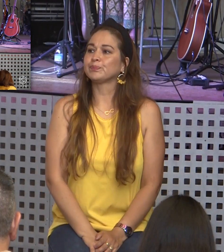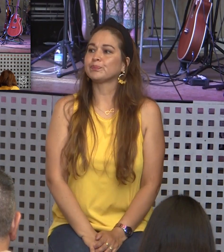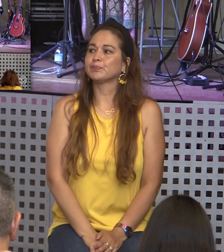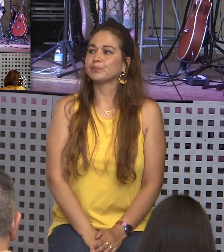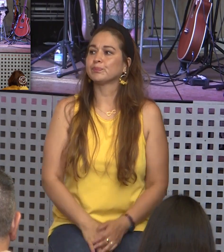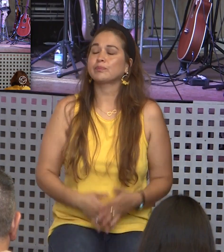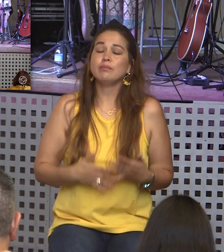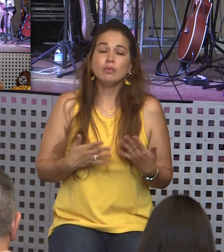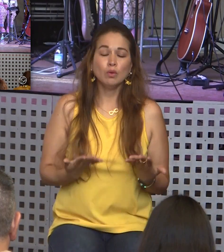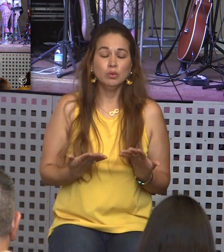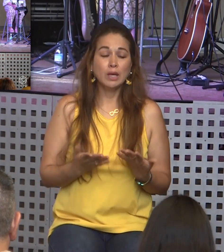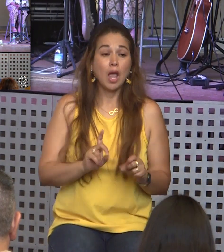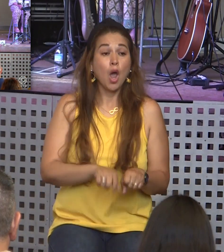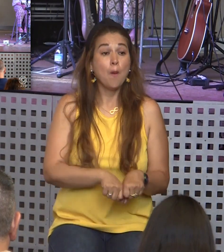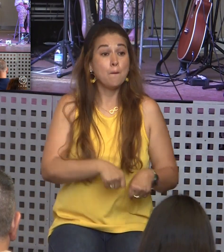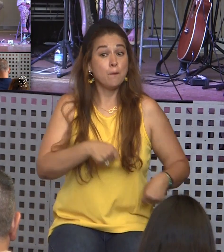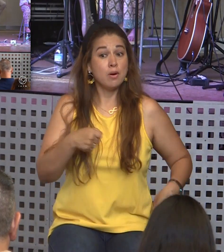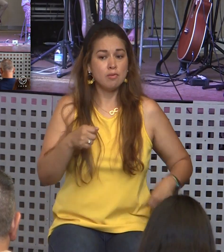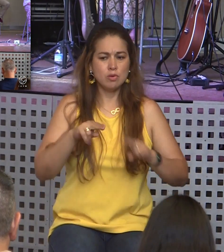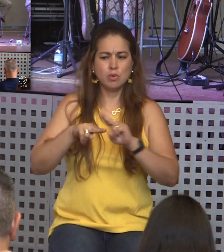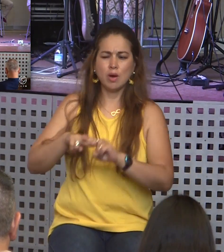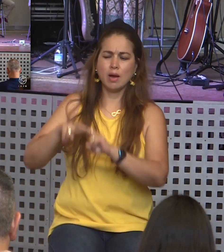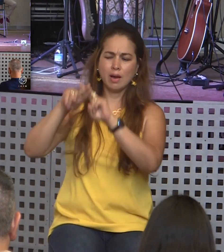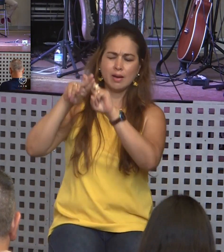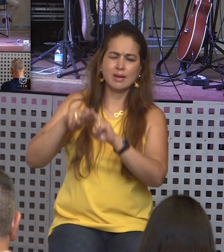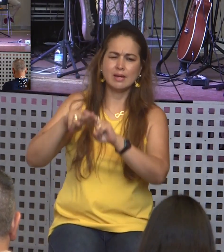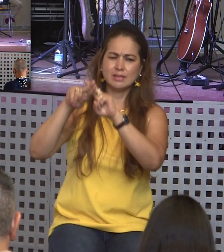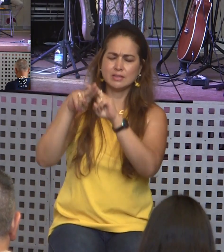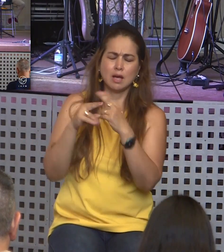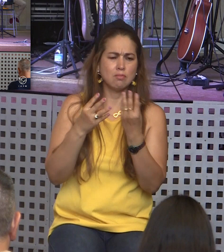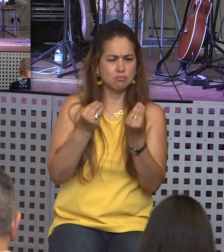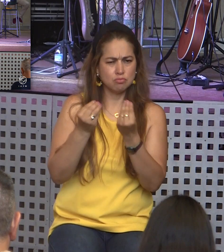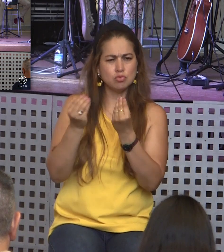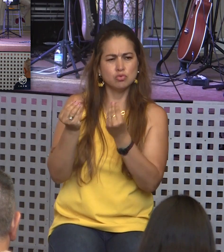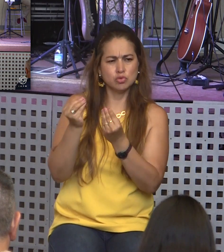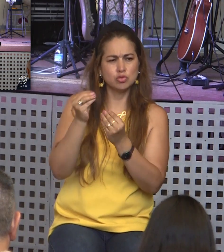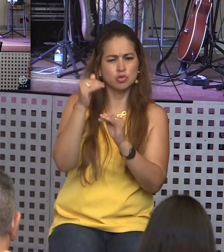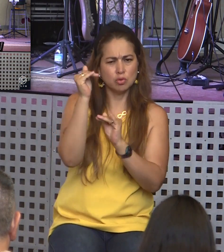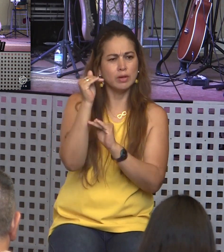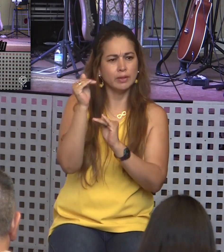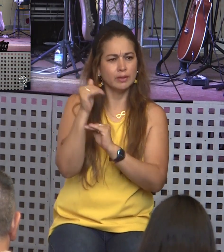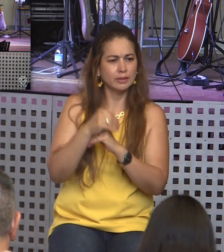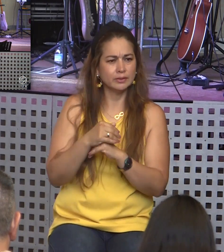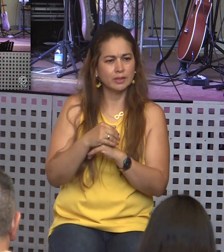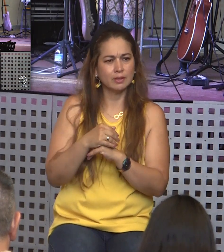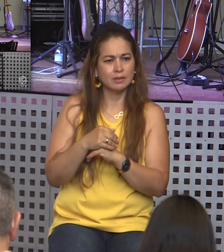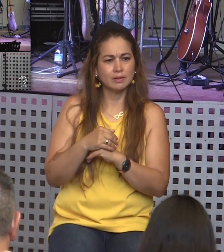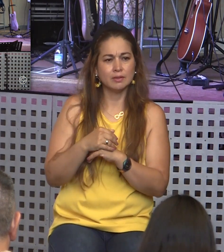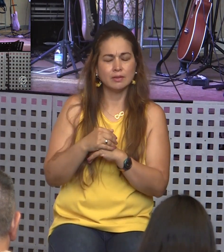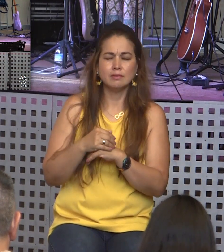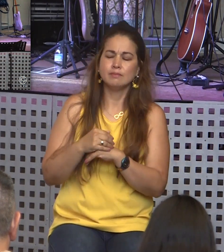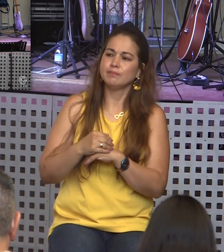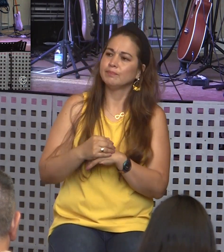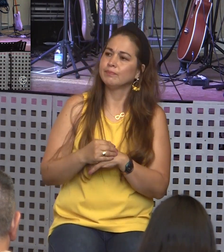analiza a la iglesia. Después de dar gracias por ello, después de una serie de recomendaciones, va y les